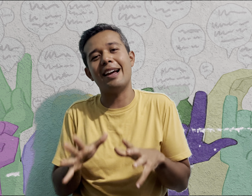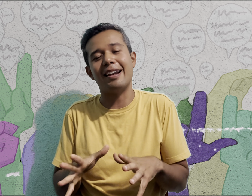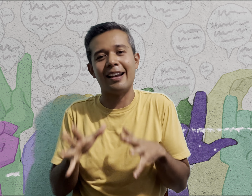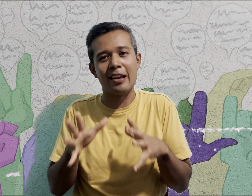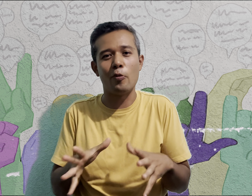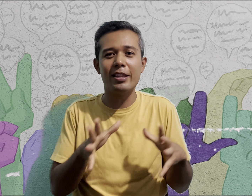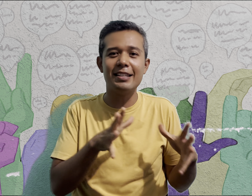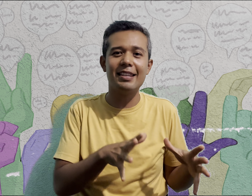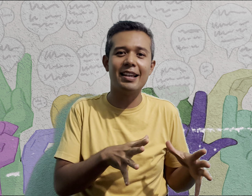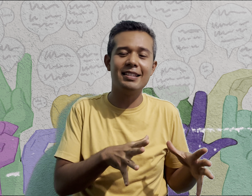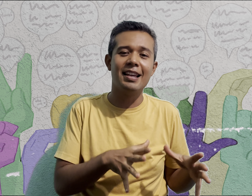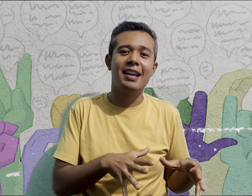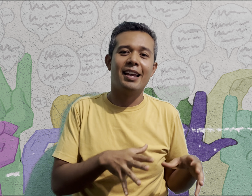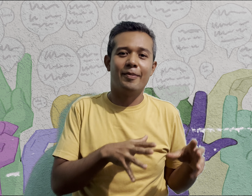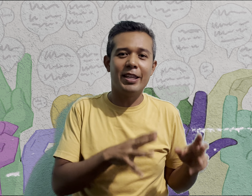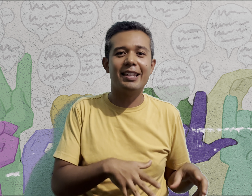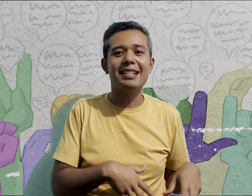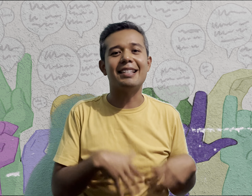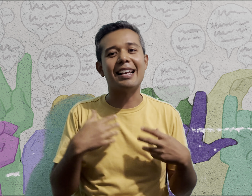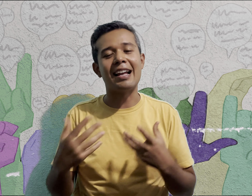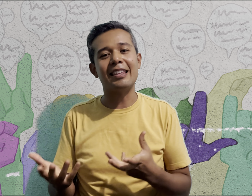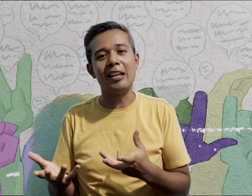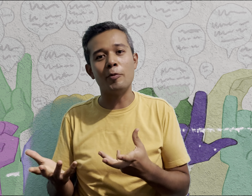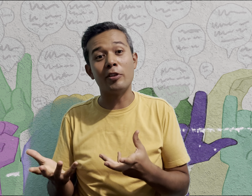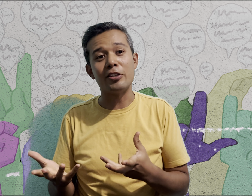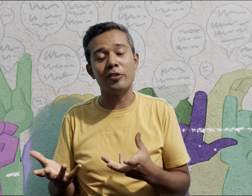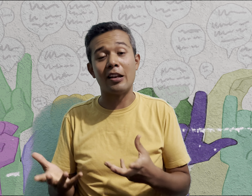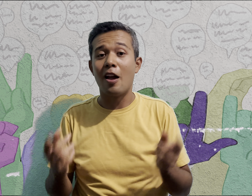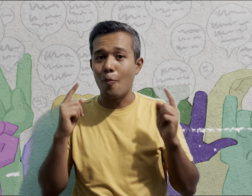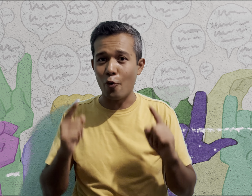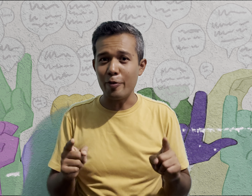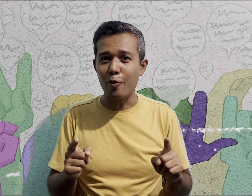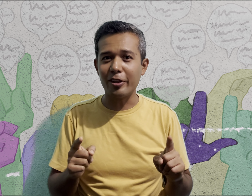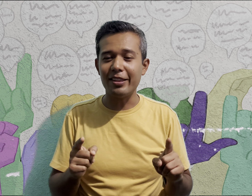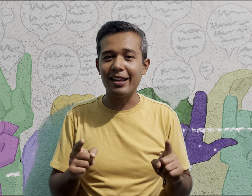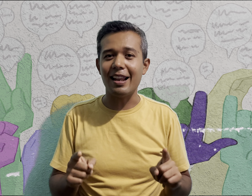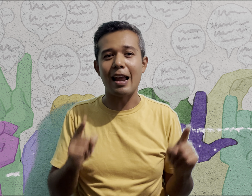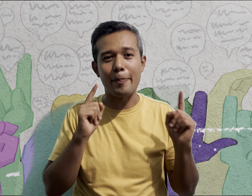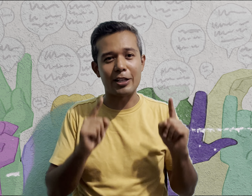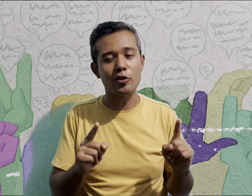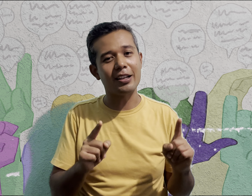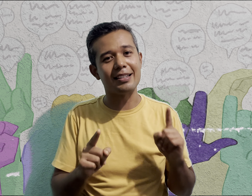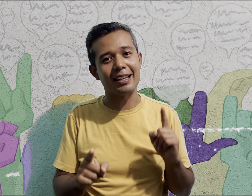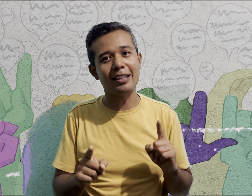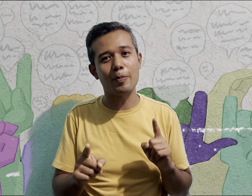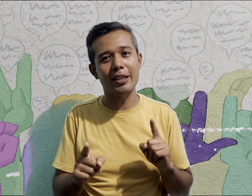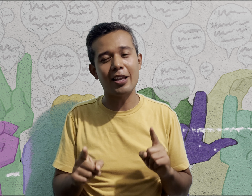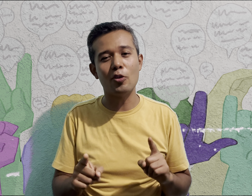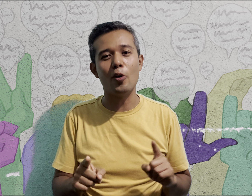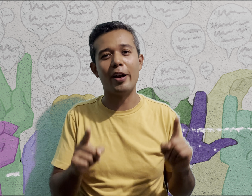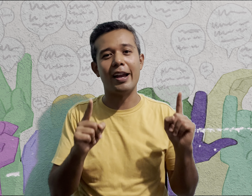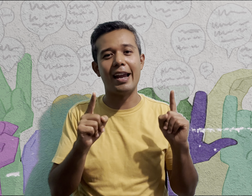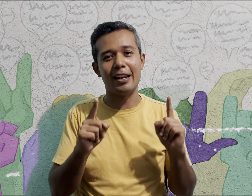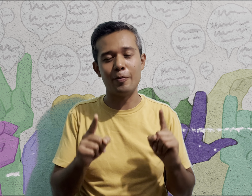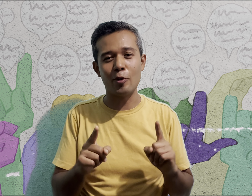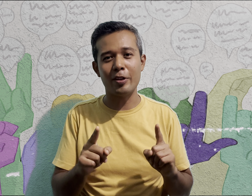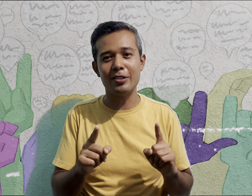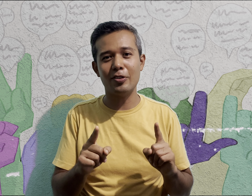en lengua de señas mientras se canta el himno nacional. Muy importante, la persona que está interpretando el himno